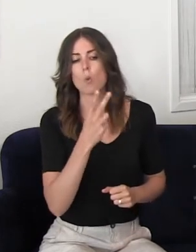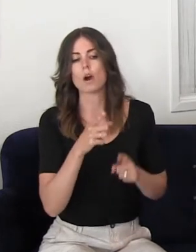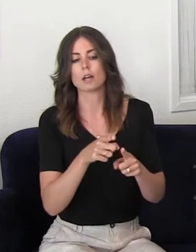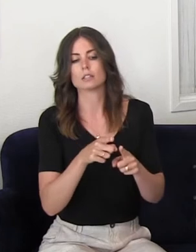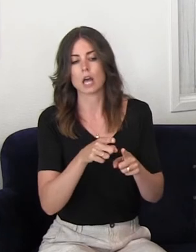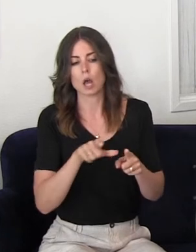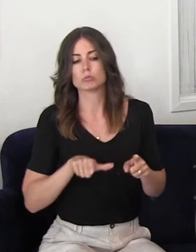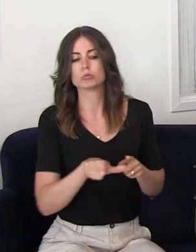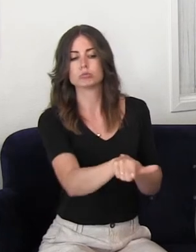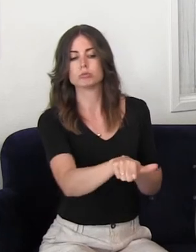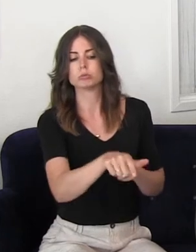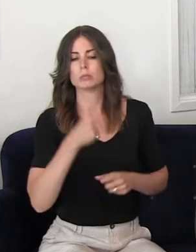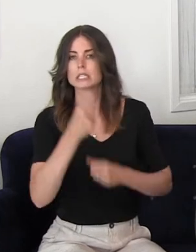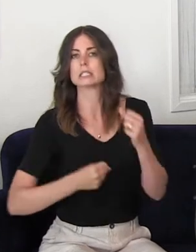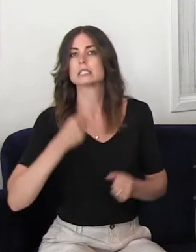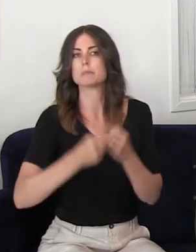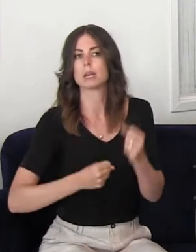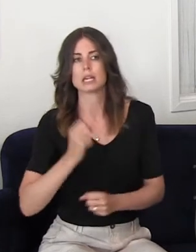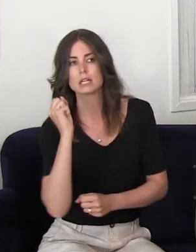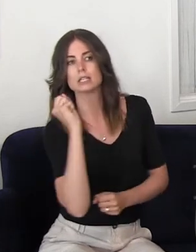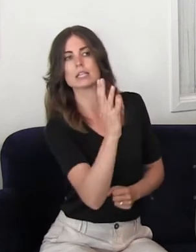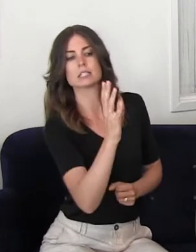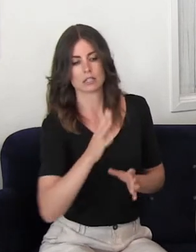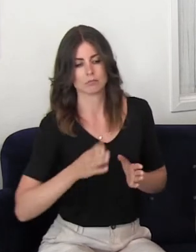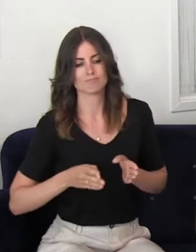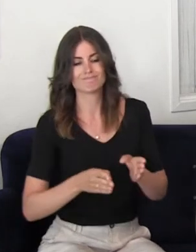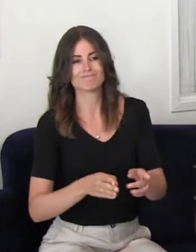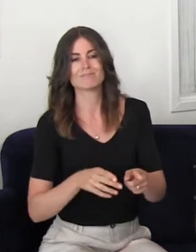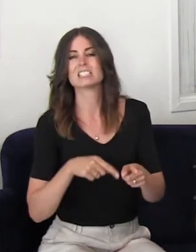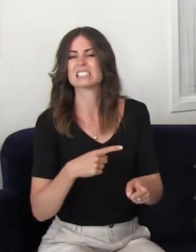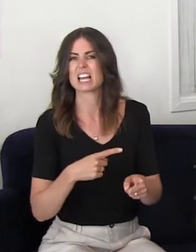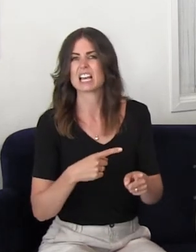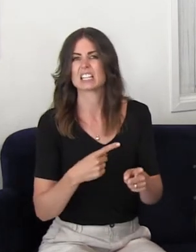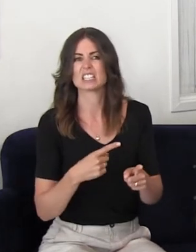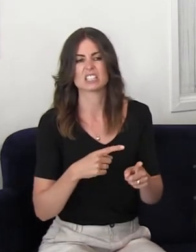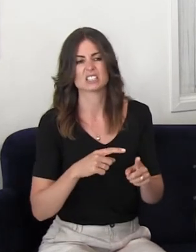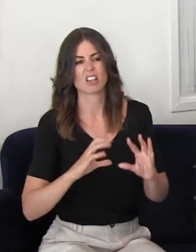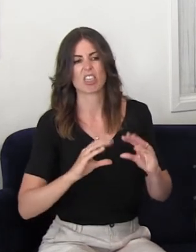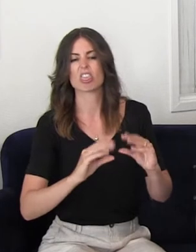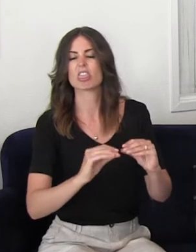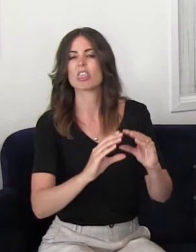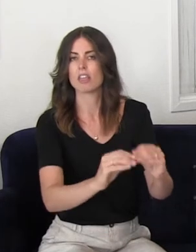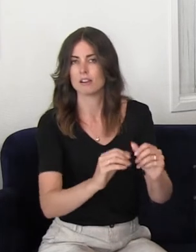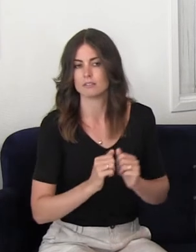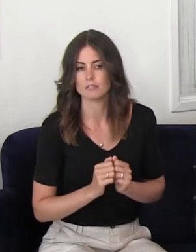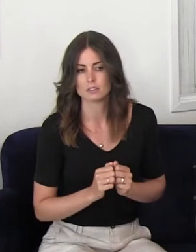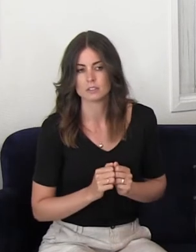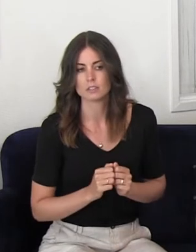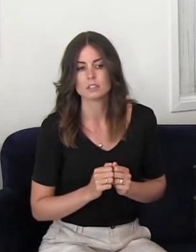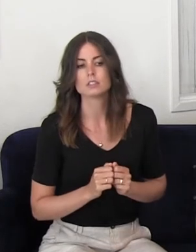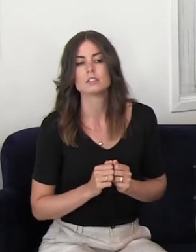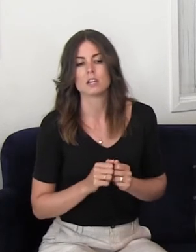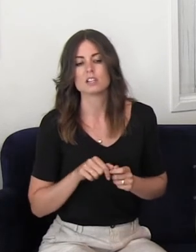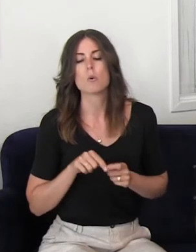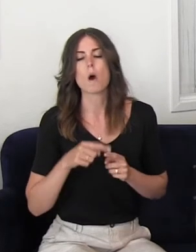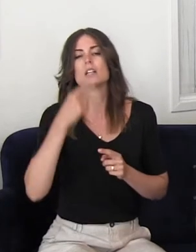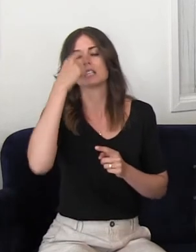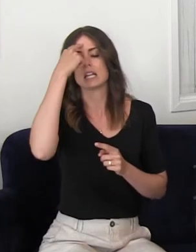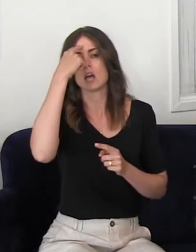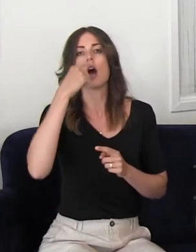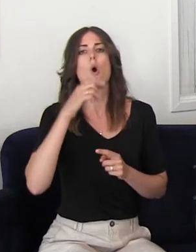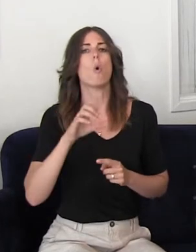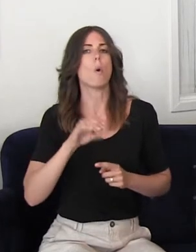och tar fart och får kraft innan man kastar spjutet, den var redan ganska lerig och kladdig. Så han insåg att ska man prestera